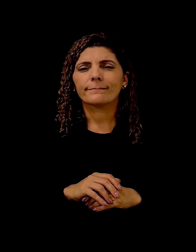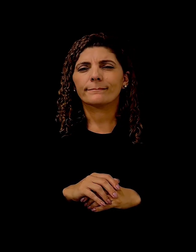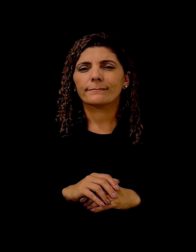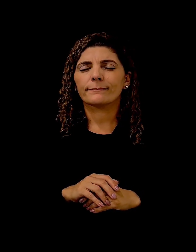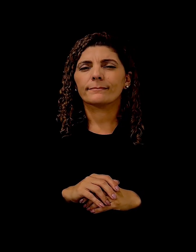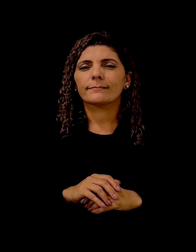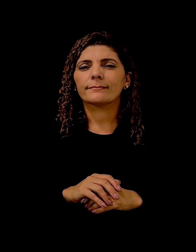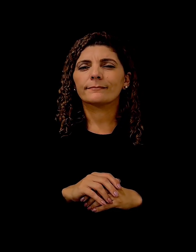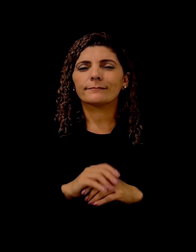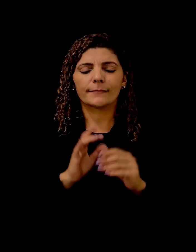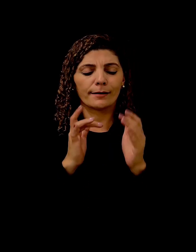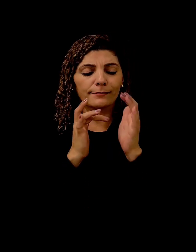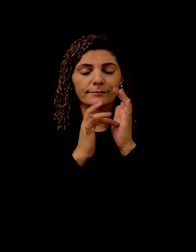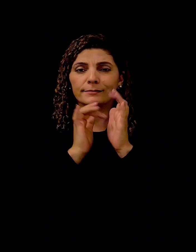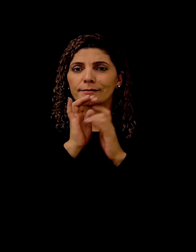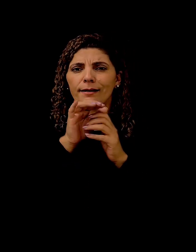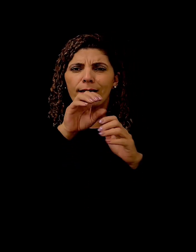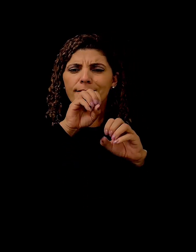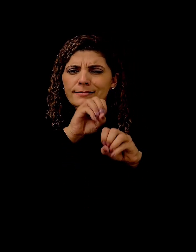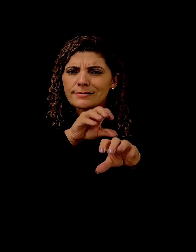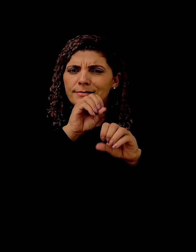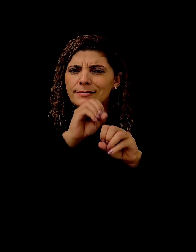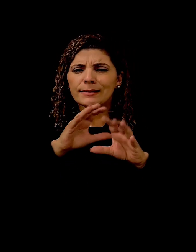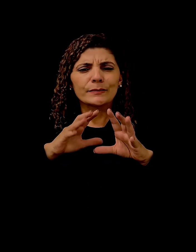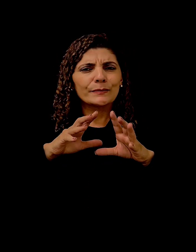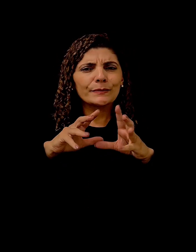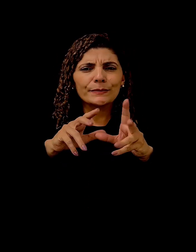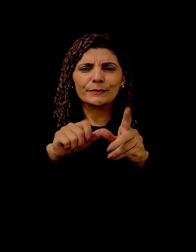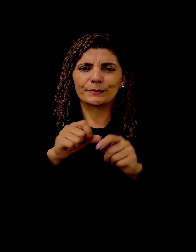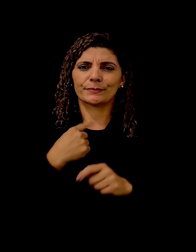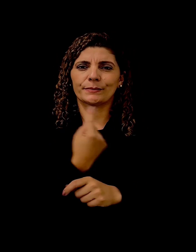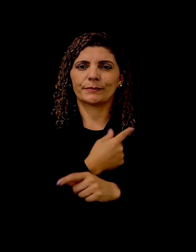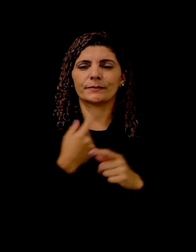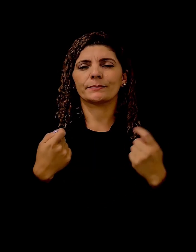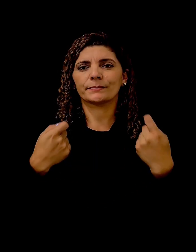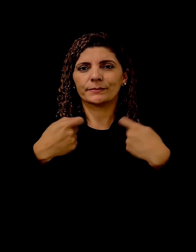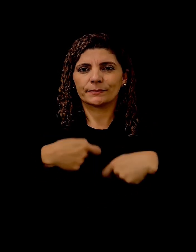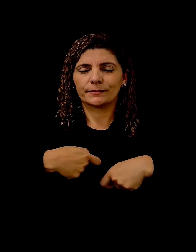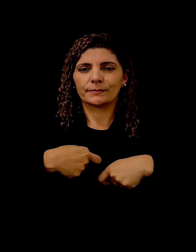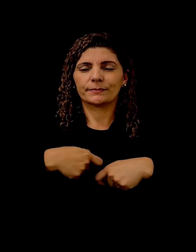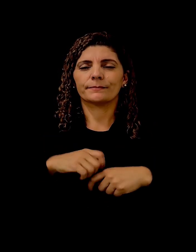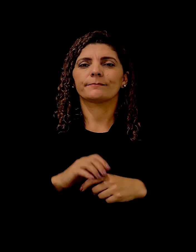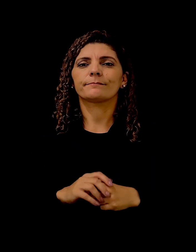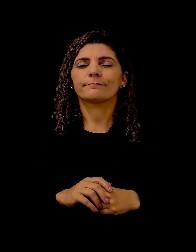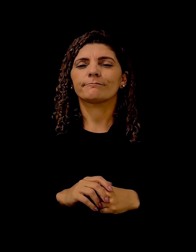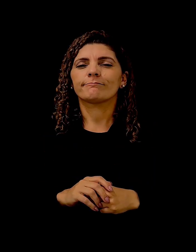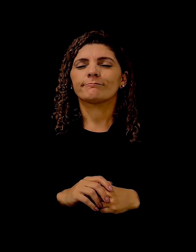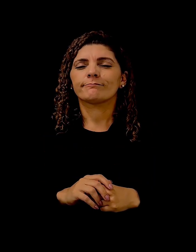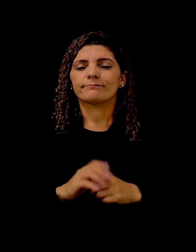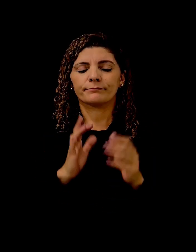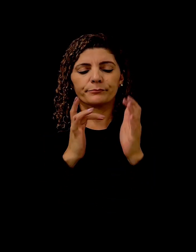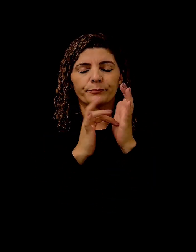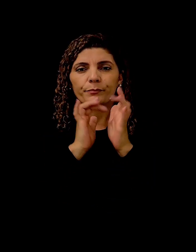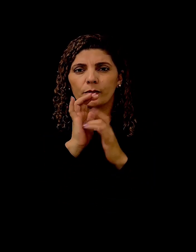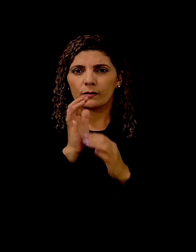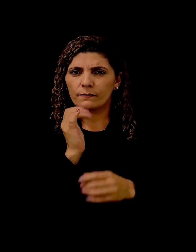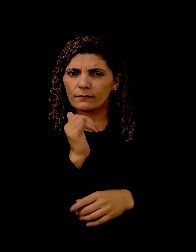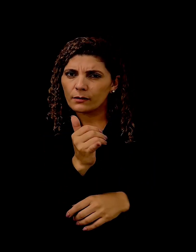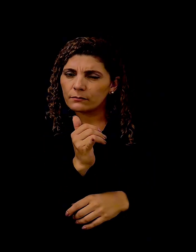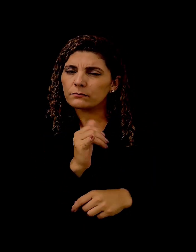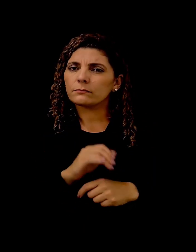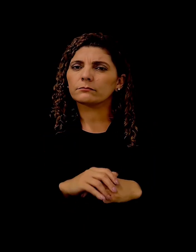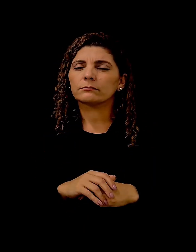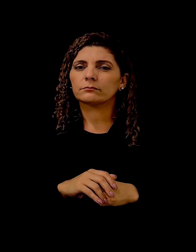ele ensina tudo que nós precisamos. Ele diz assim, guardai-vos, primeiro